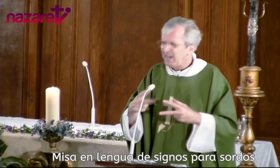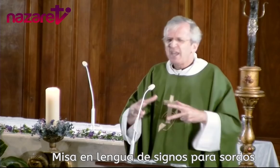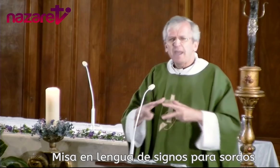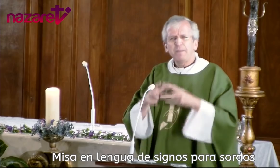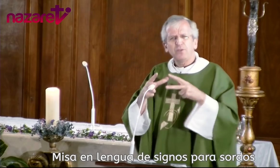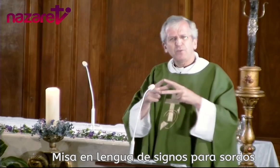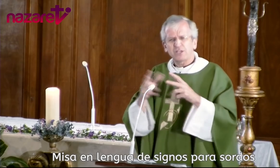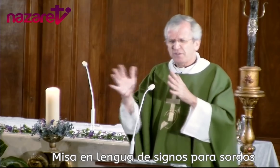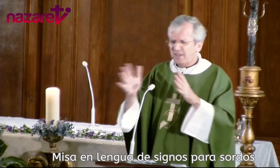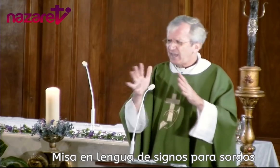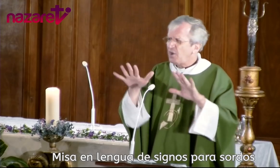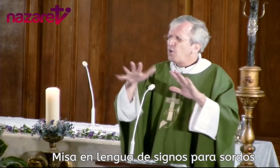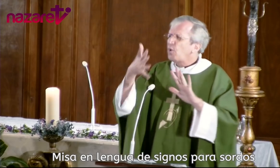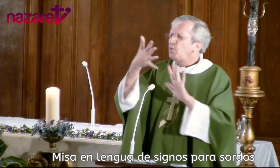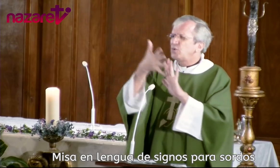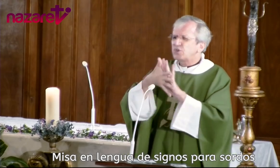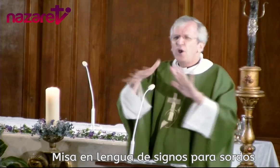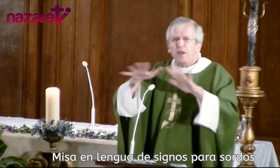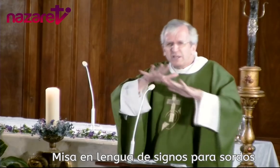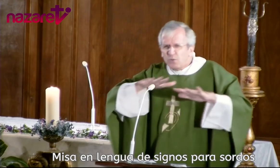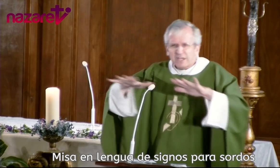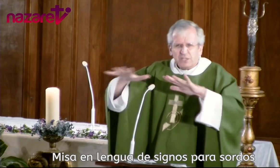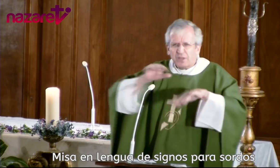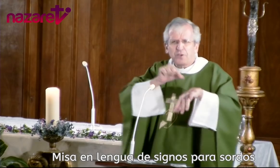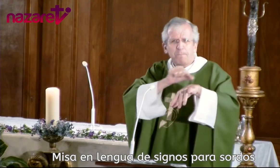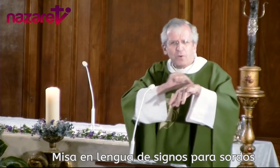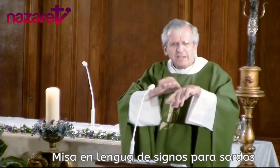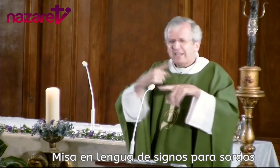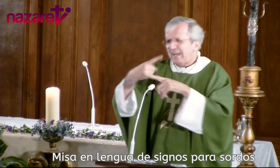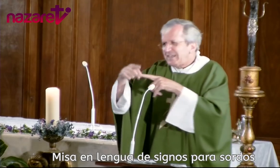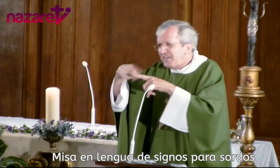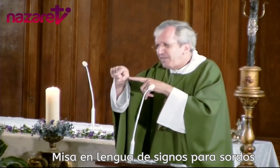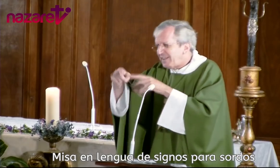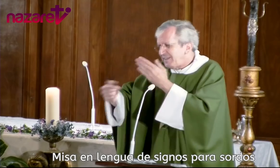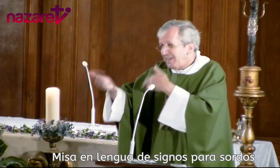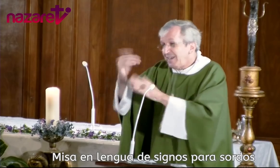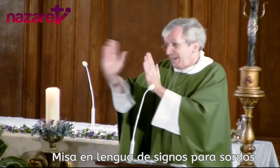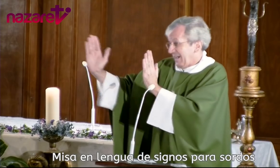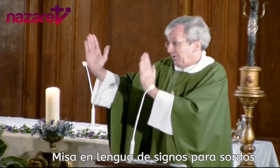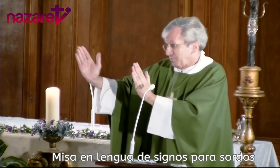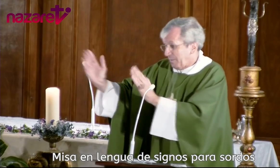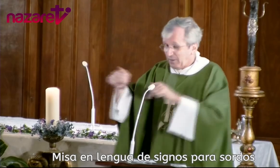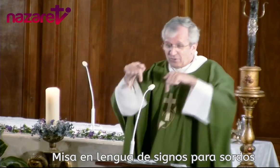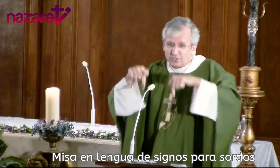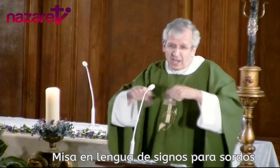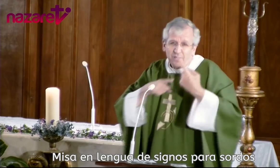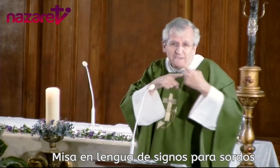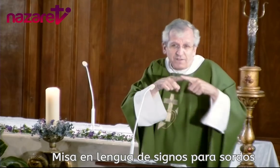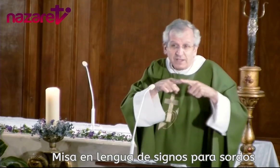en medio de una sociedad con una situación política diferente en aquellos momentos, ahora diferente, pero